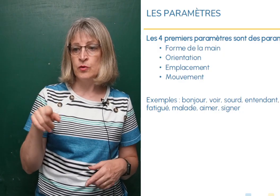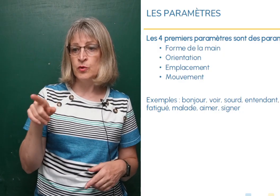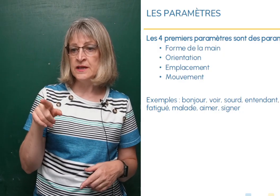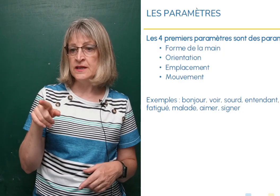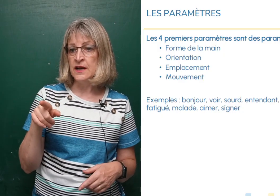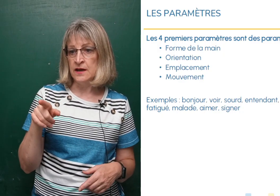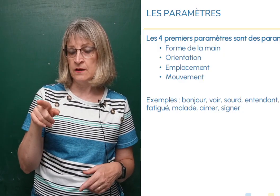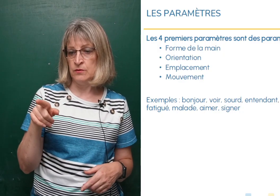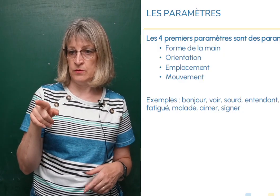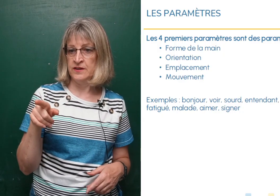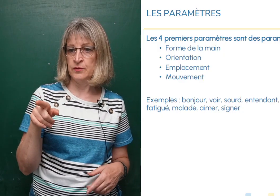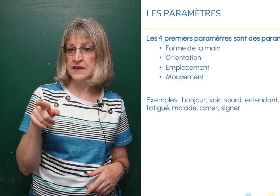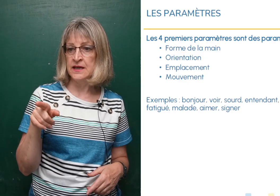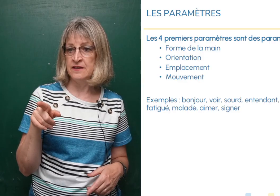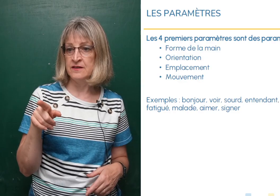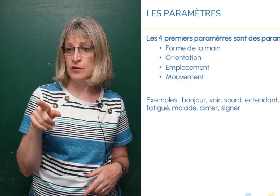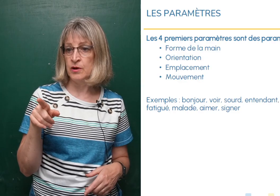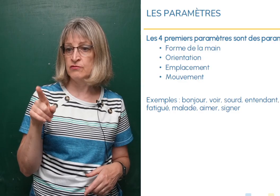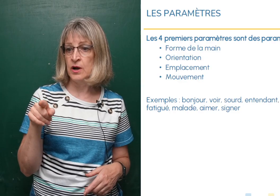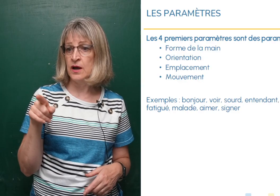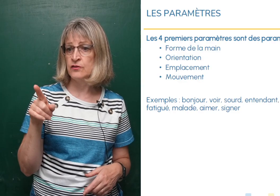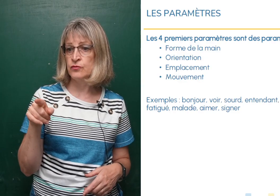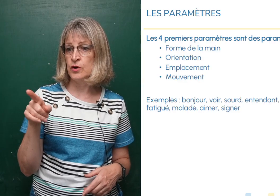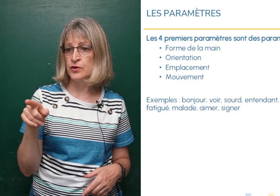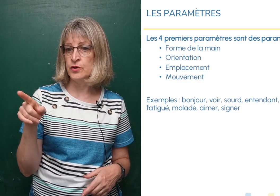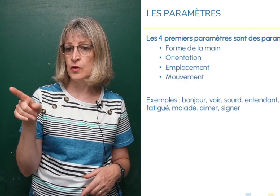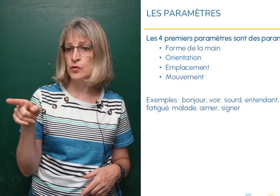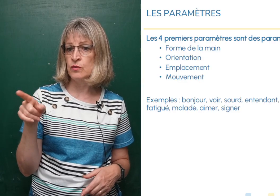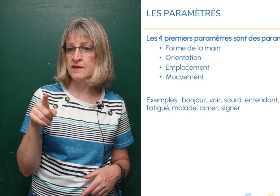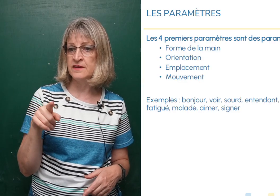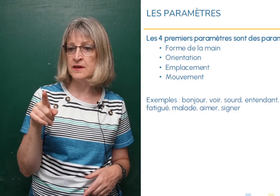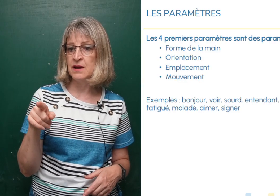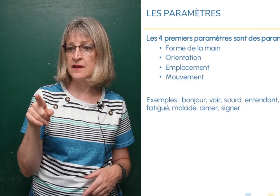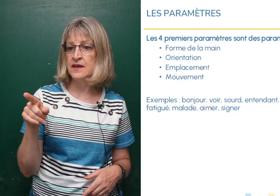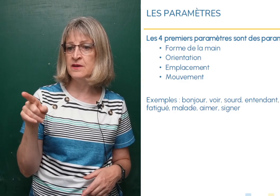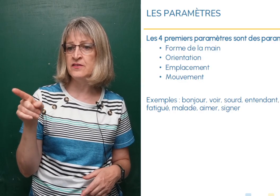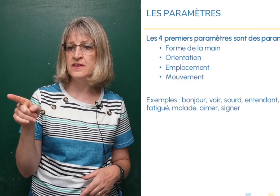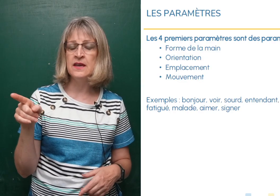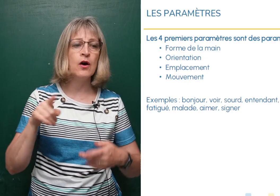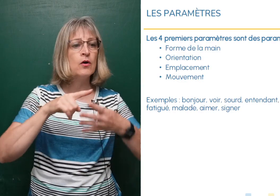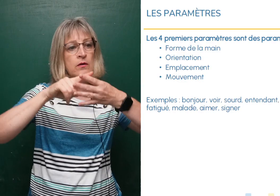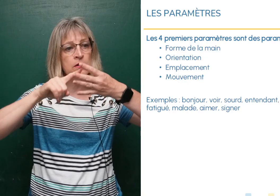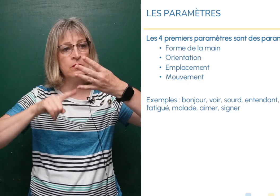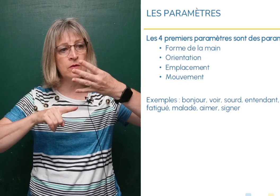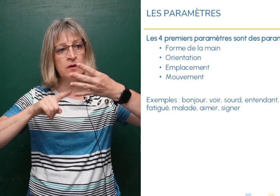qu'il y a là, qui sont écrits, hein, les exemples. Voir, sourd, entendant, non, fatigué, malade, aimer, signer, à chaque